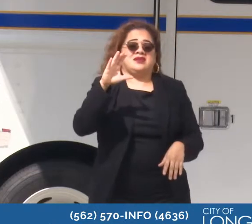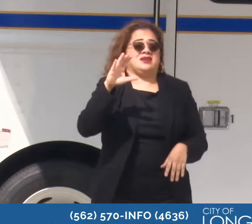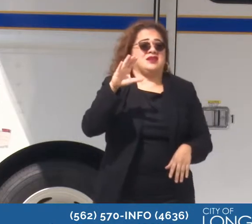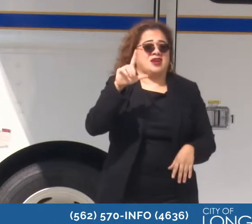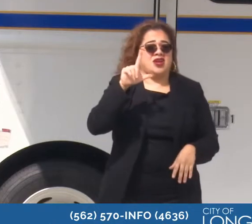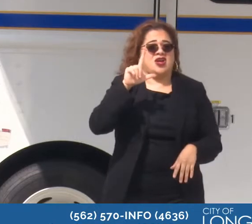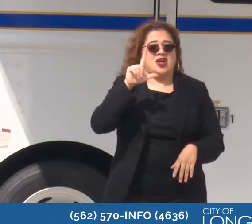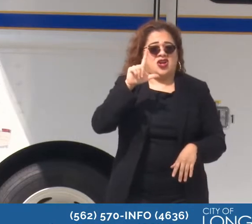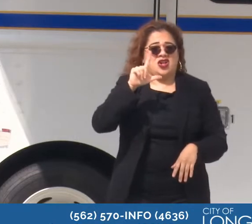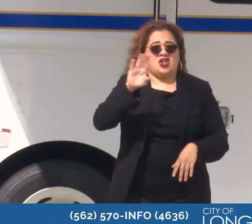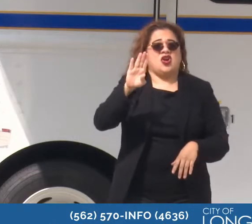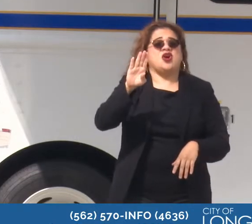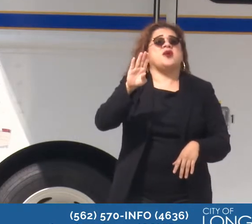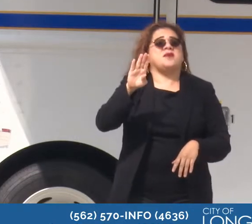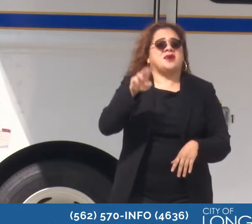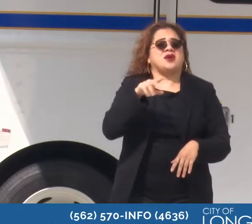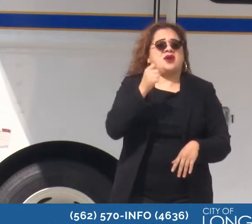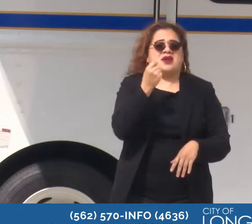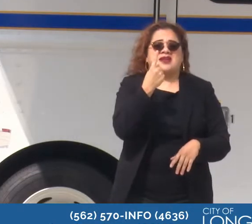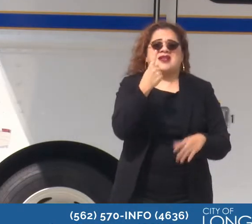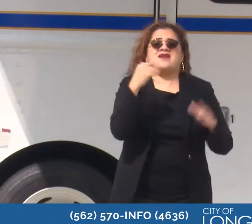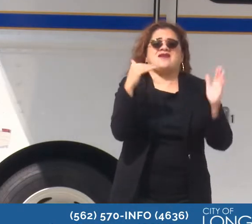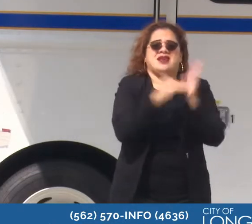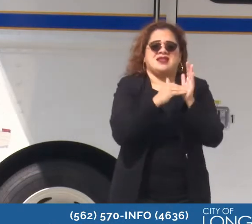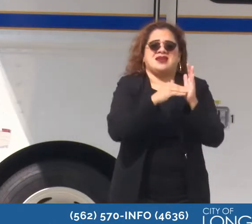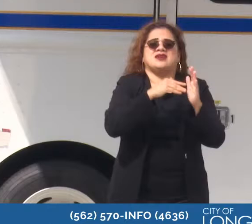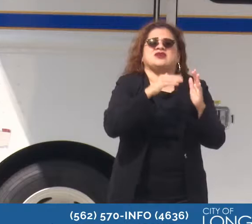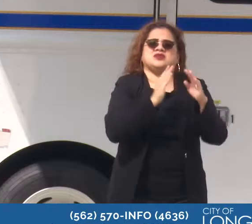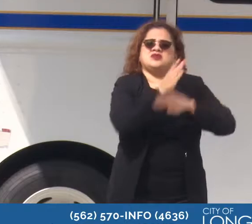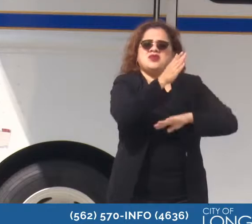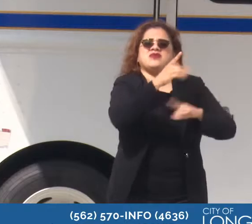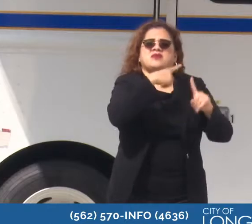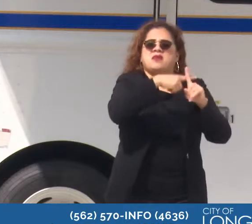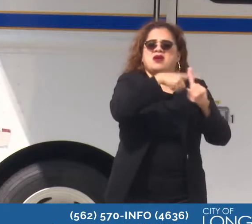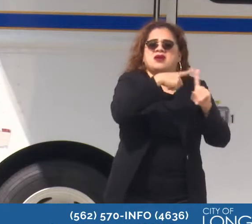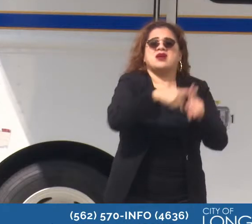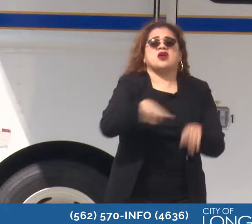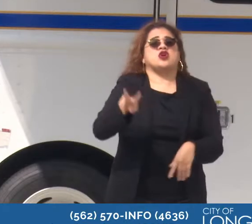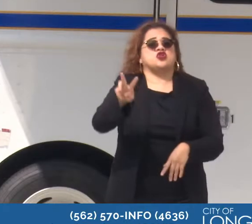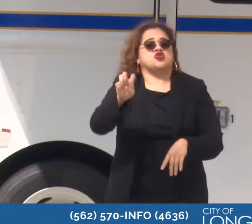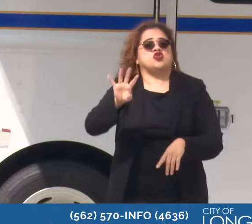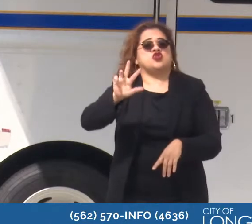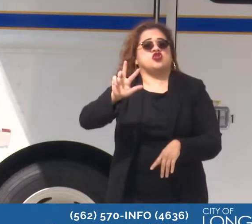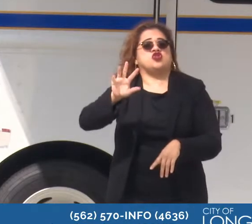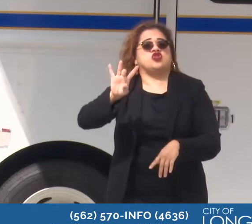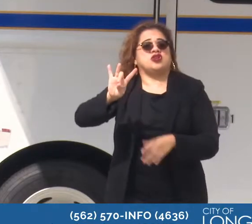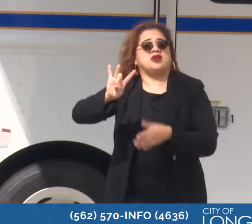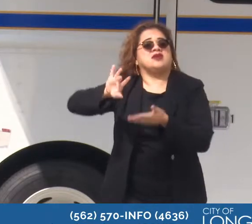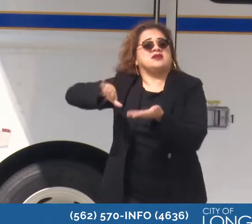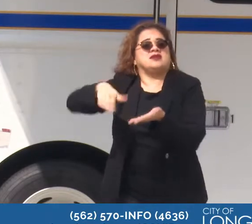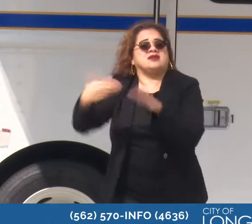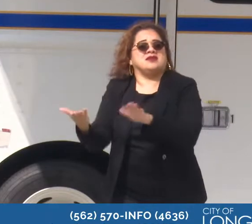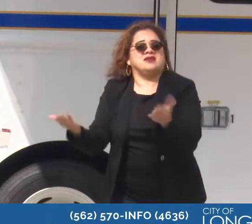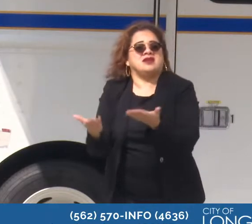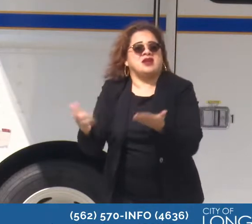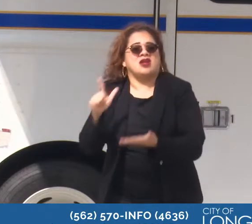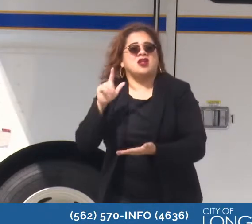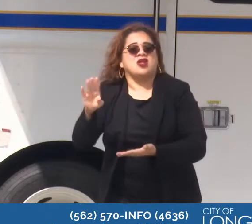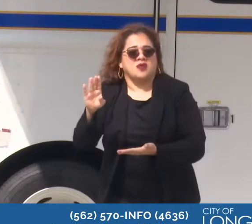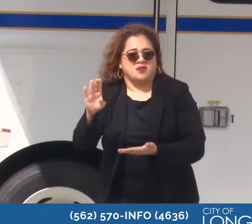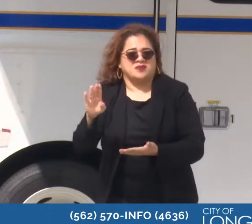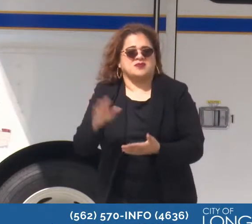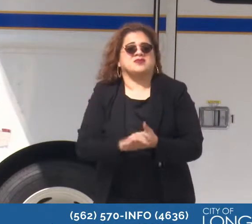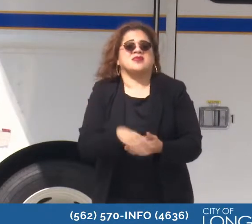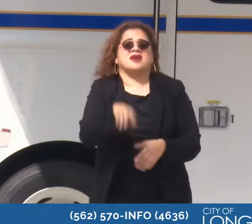Beach tiene 11,503 casos positivos y ya se han muerto 238 personas. El proyecto